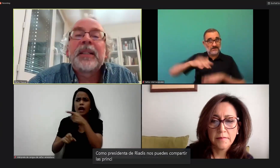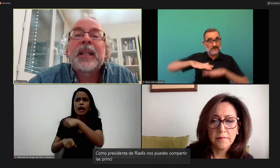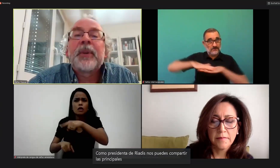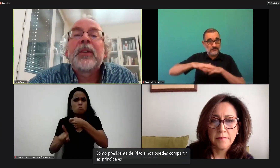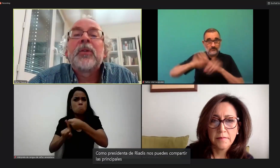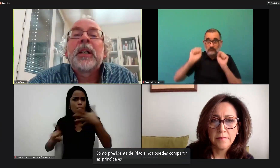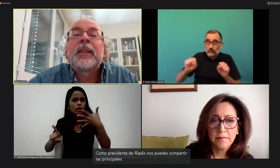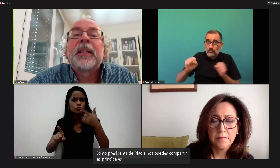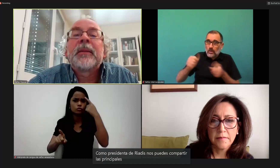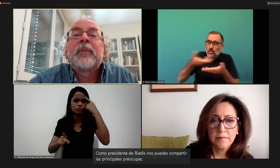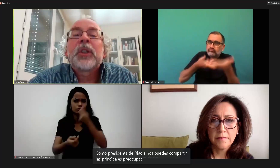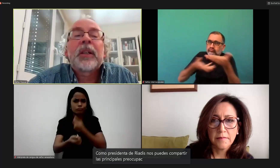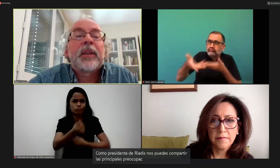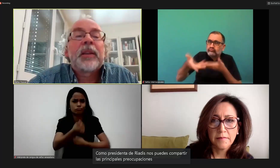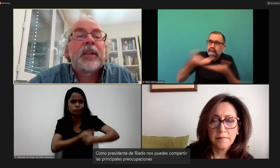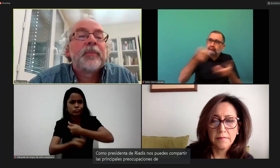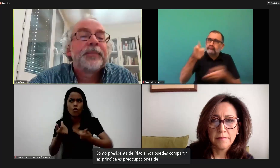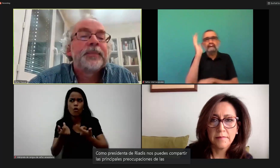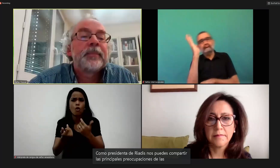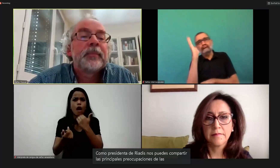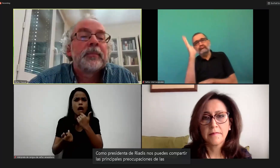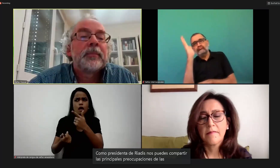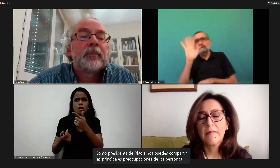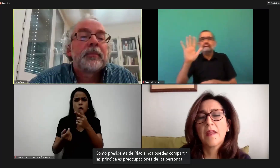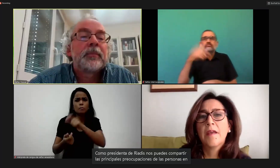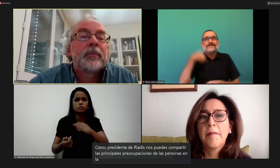la crisis está empezando a tener? Muchas gracias.